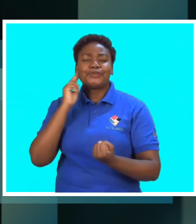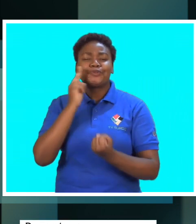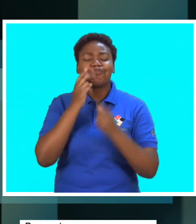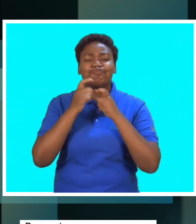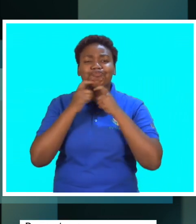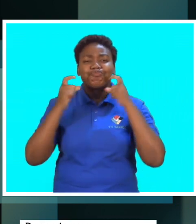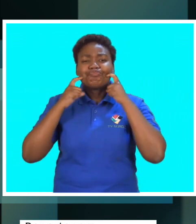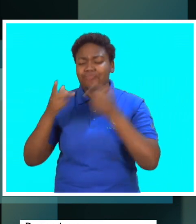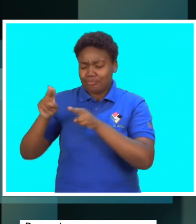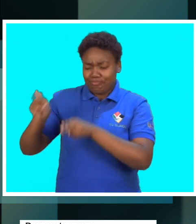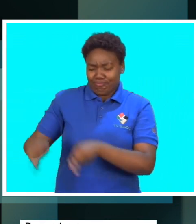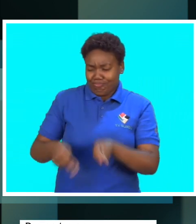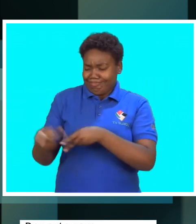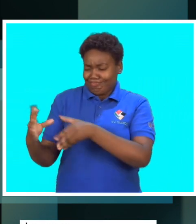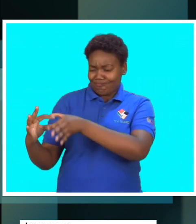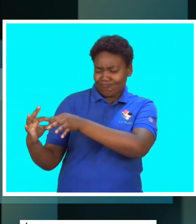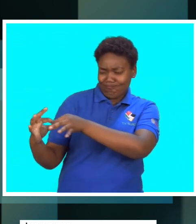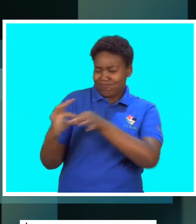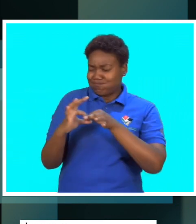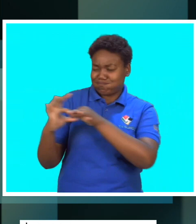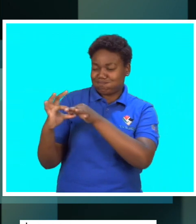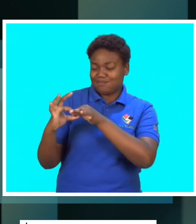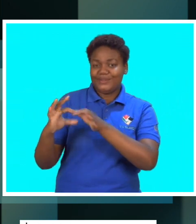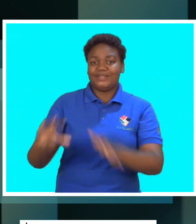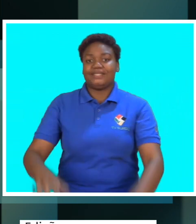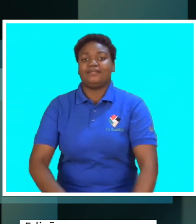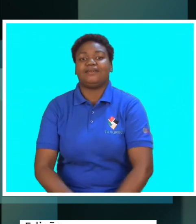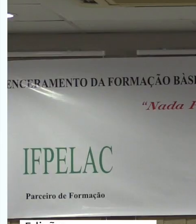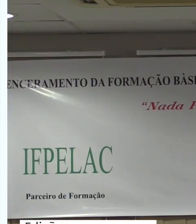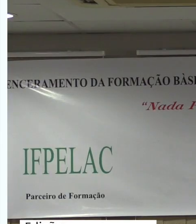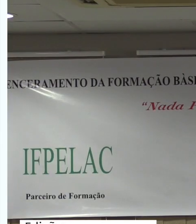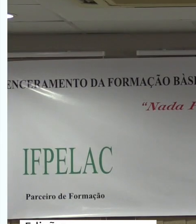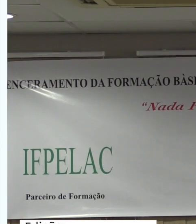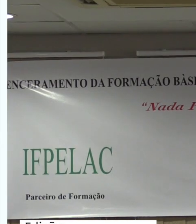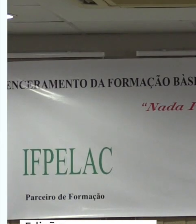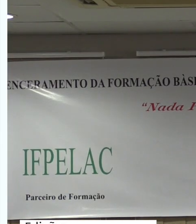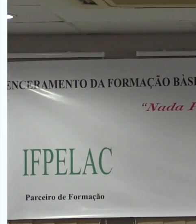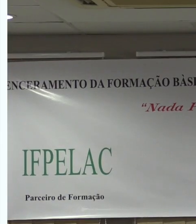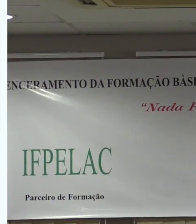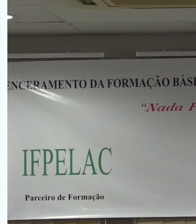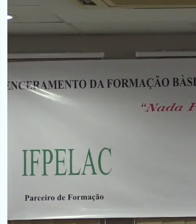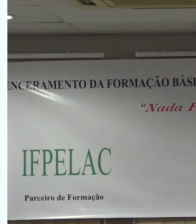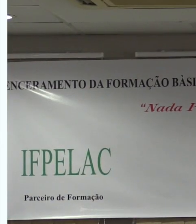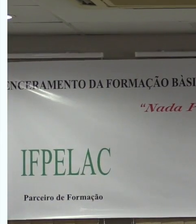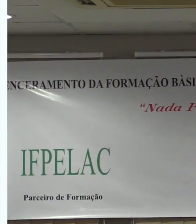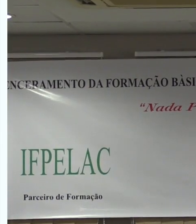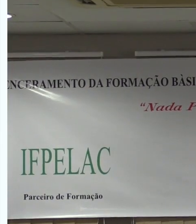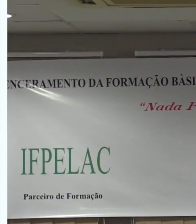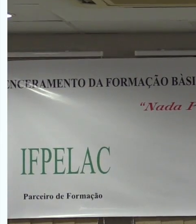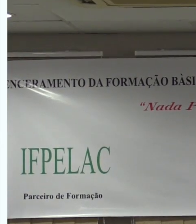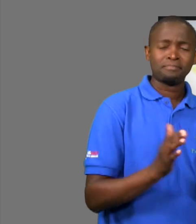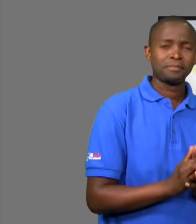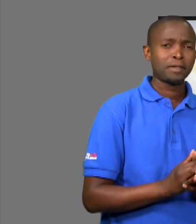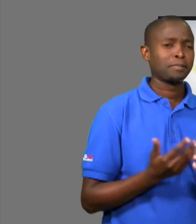Trabalho, Emprego e Segurança Social e a Associação dos Surdos de Moçambique.